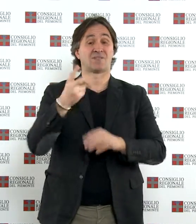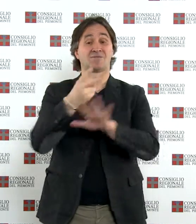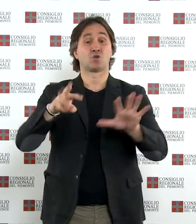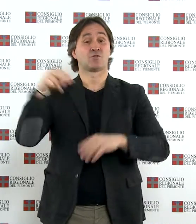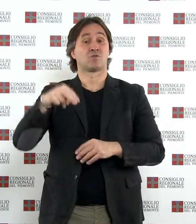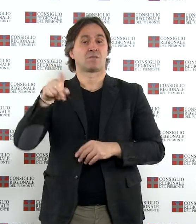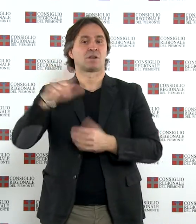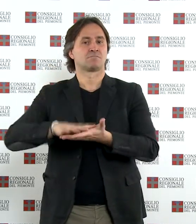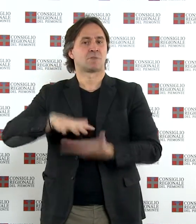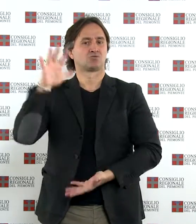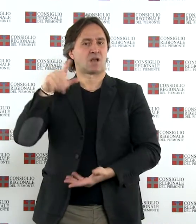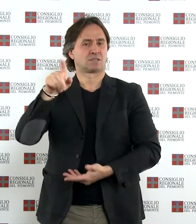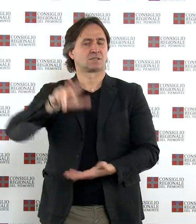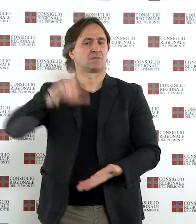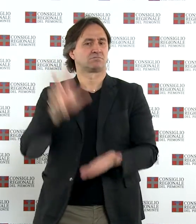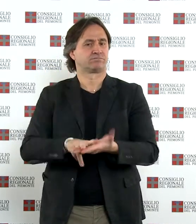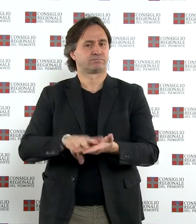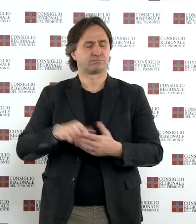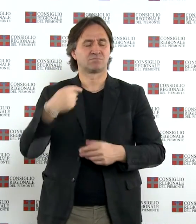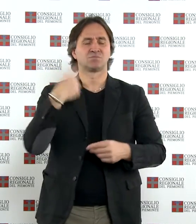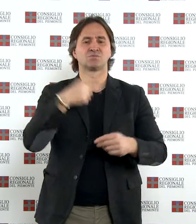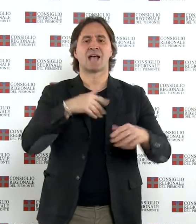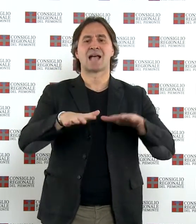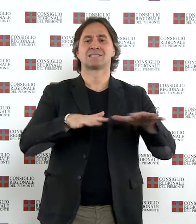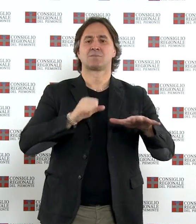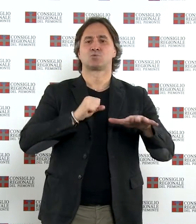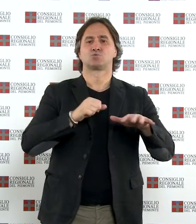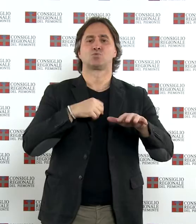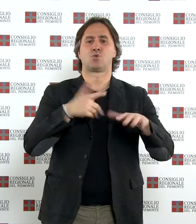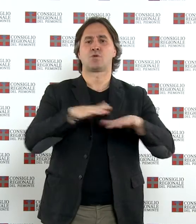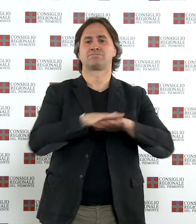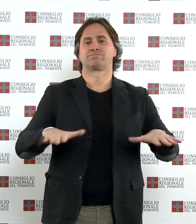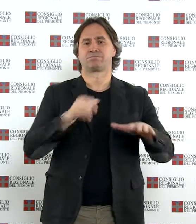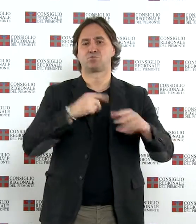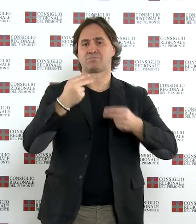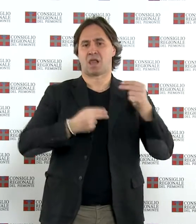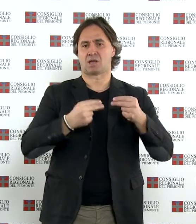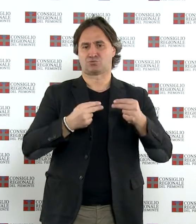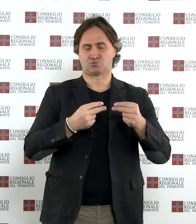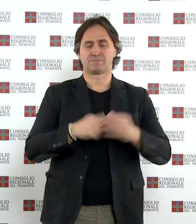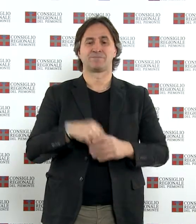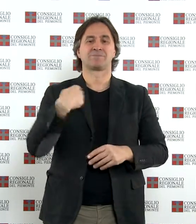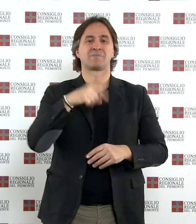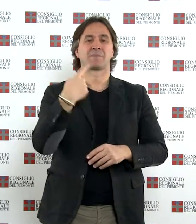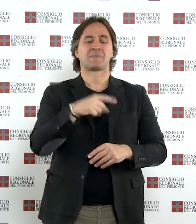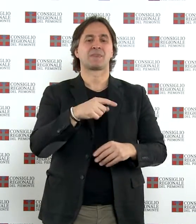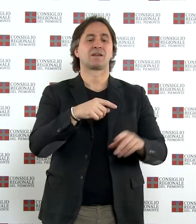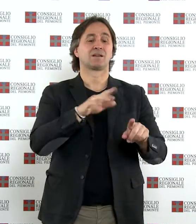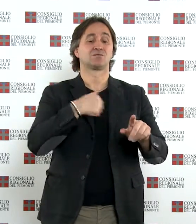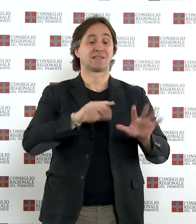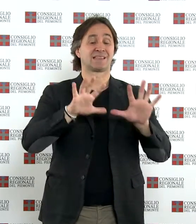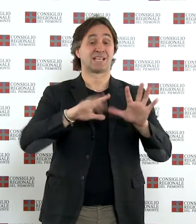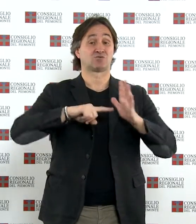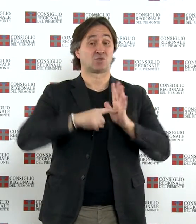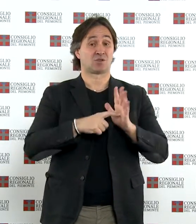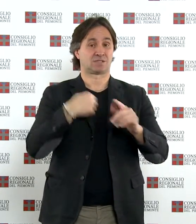maggioranza la legge di assestamento di bilancio che prevede investimenti per 60 milioni di euro. Di questi, 10 milioni sono